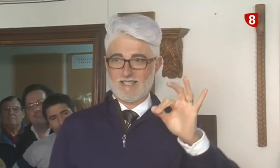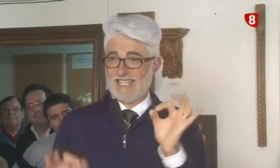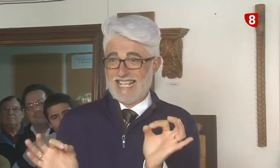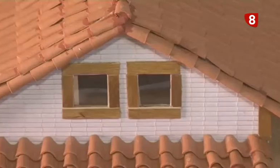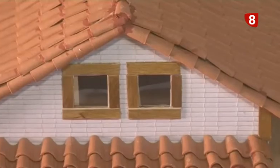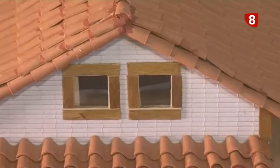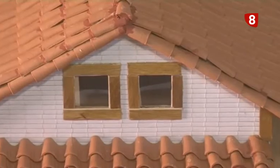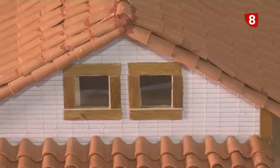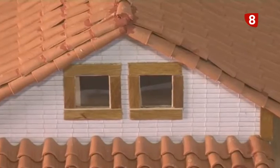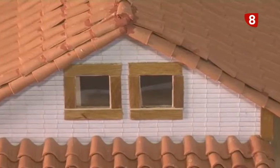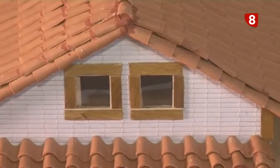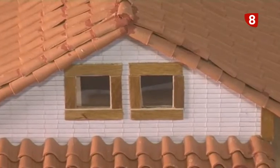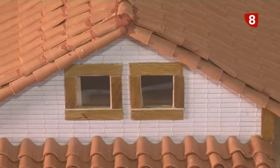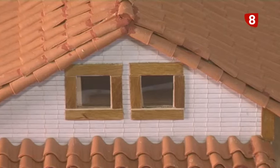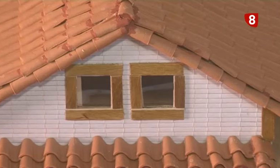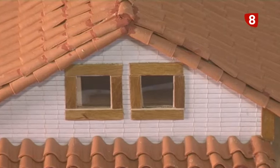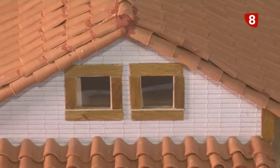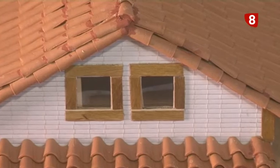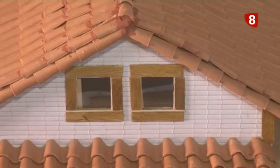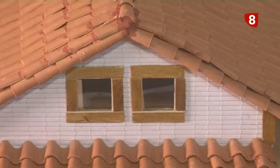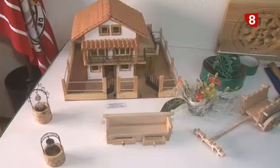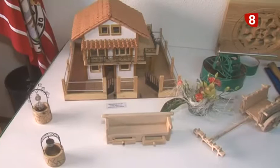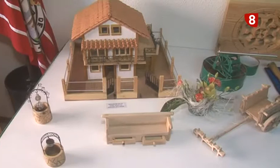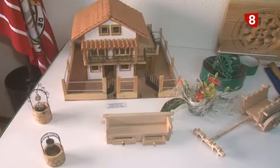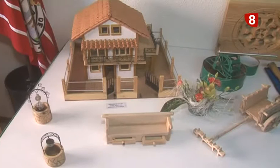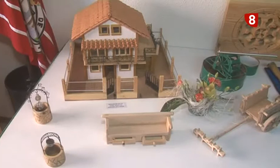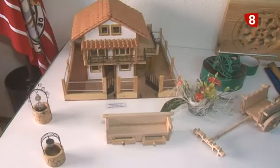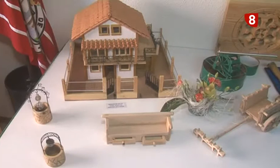visual que hay que realizar con las manos.